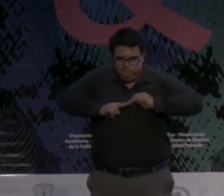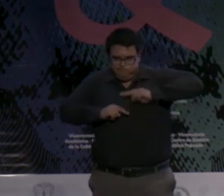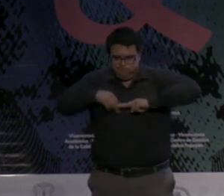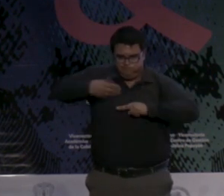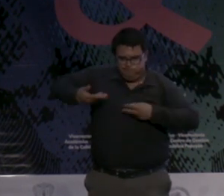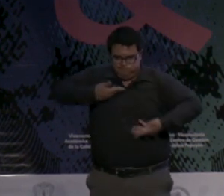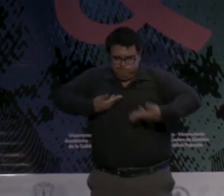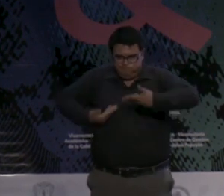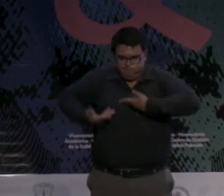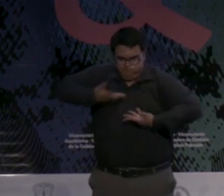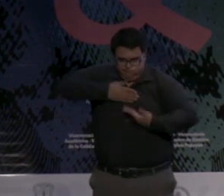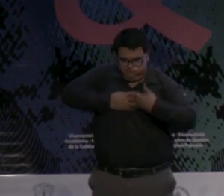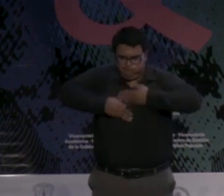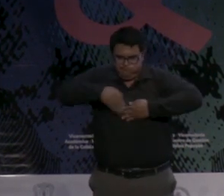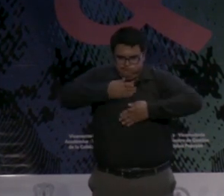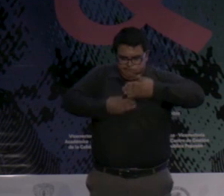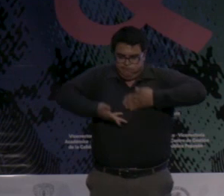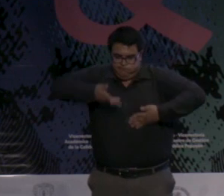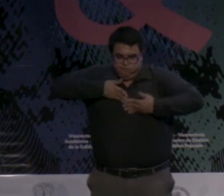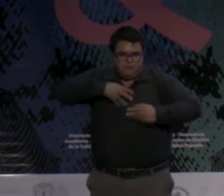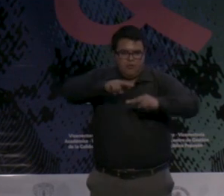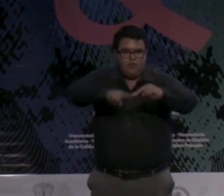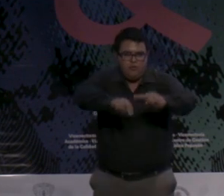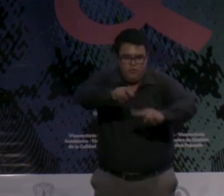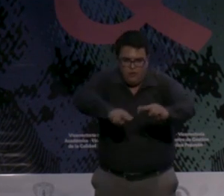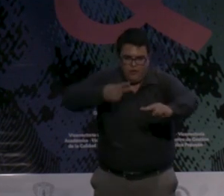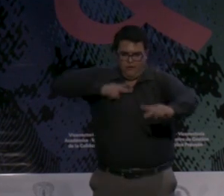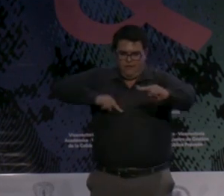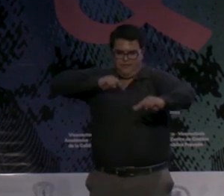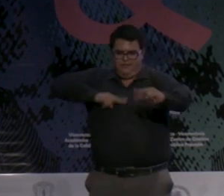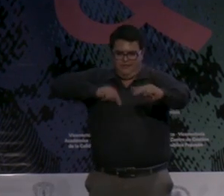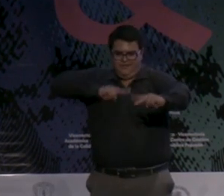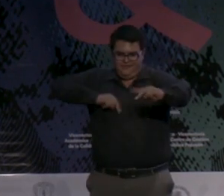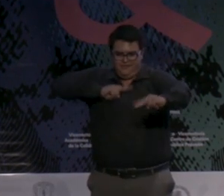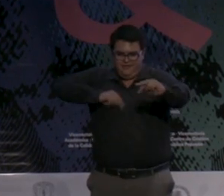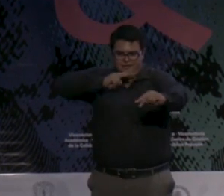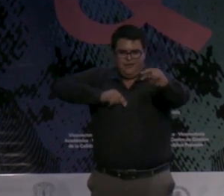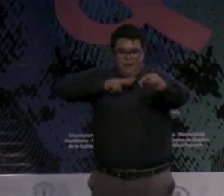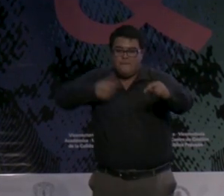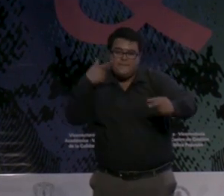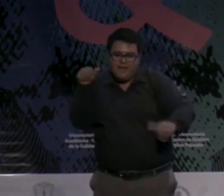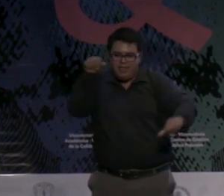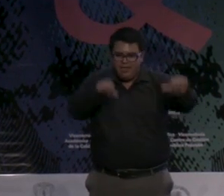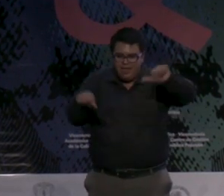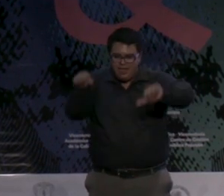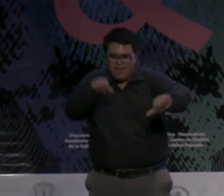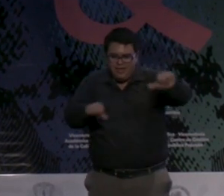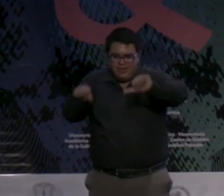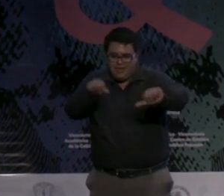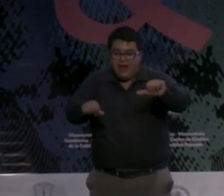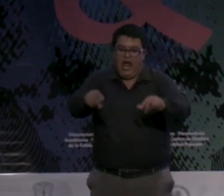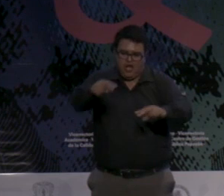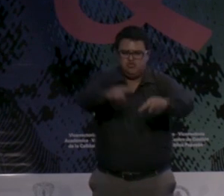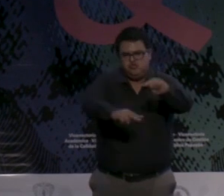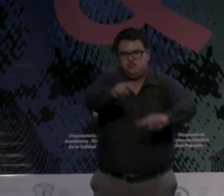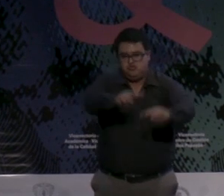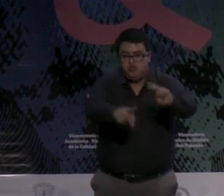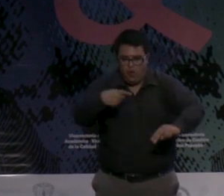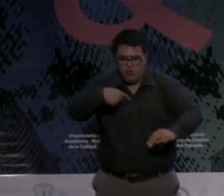alquimia. El operario va construyendo su cosa, pero al construirla se va construyendo a sí mismo en otra cosa.